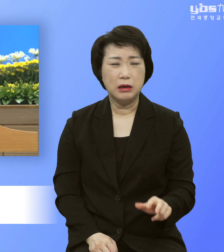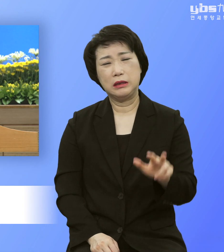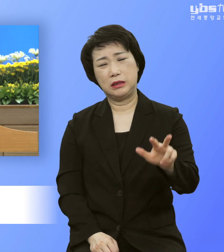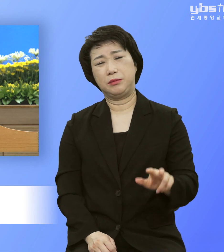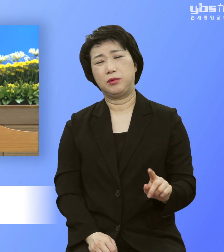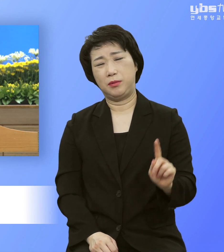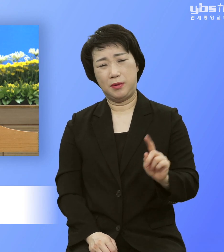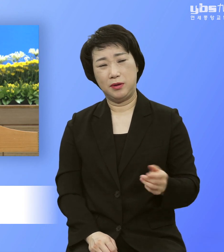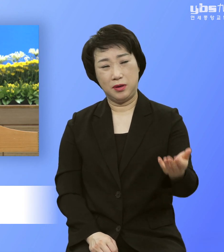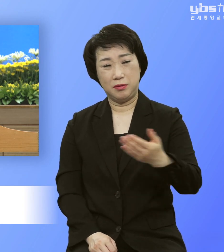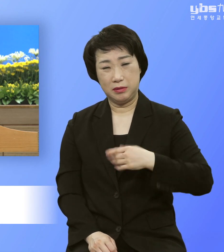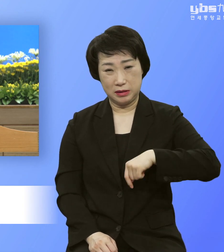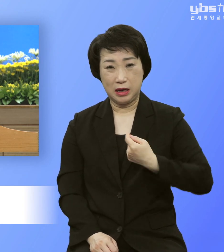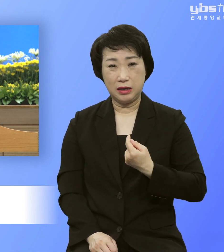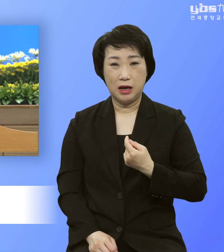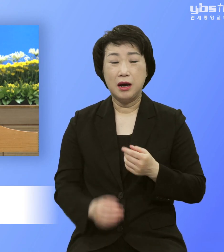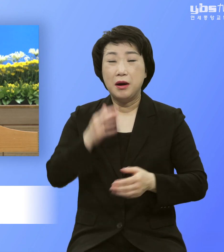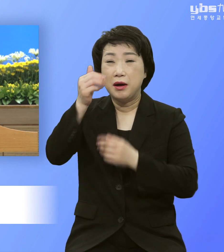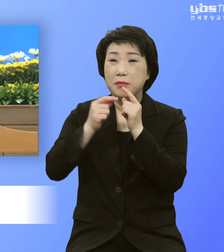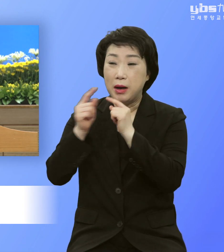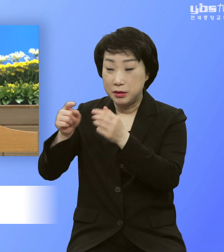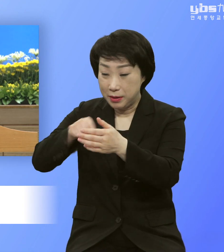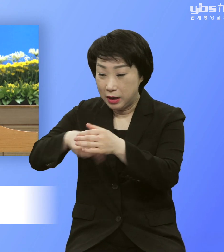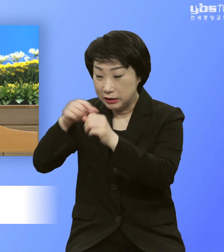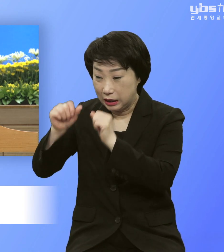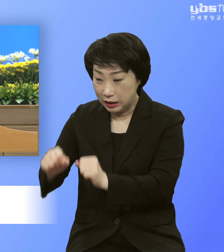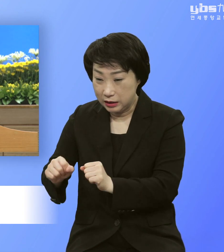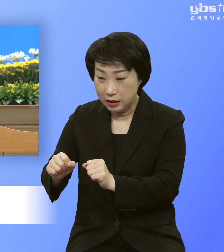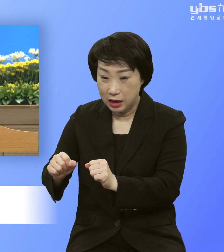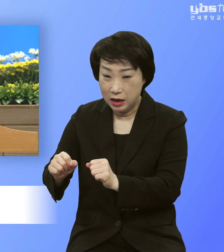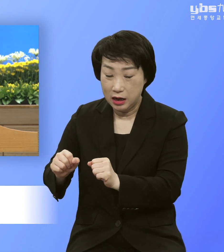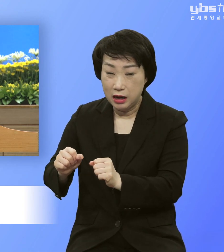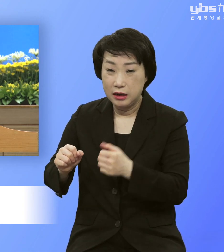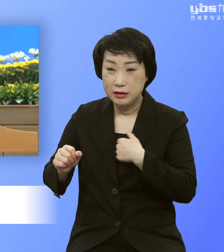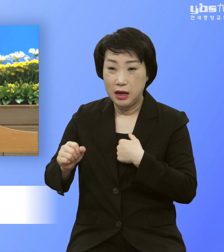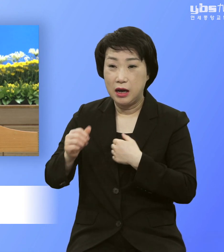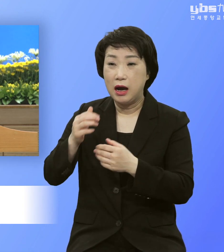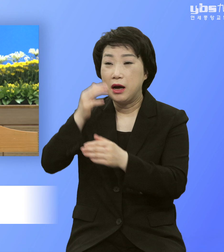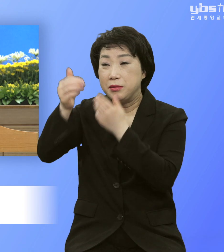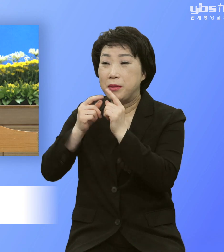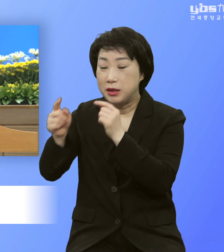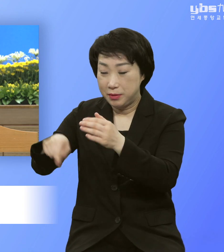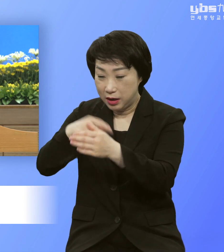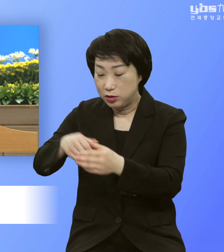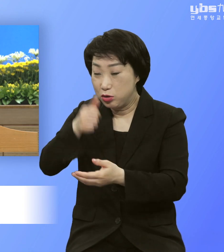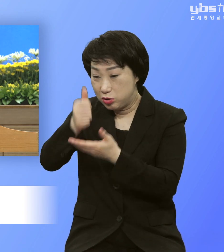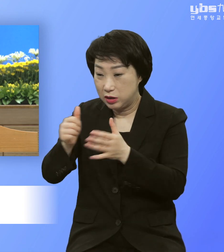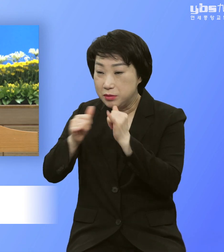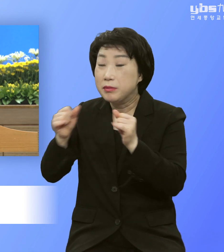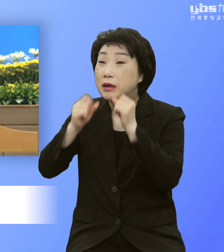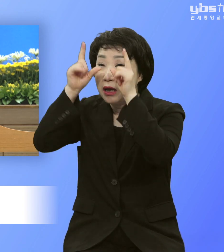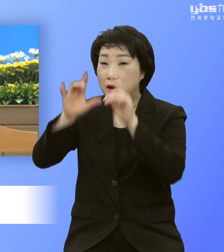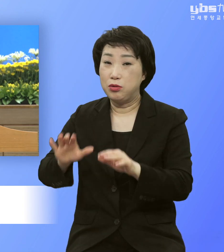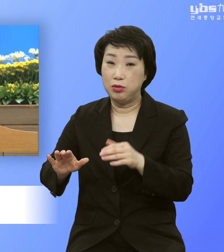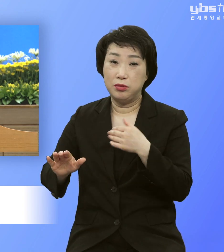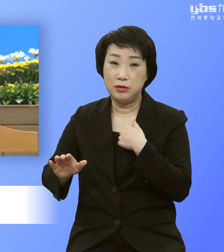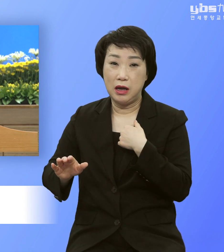아직도 자기가 말씀에 있는지, 내가 말씀 안에서 죄인임을